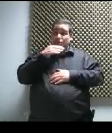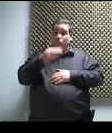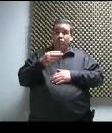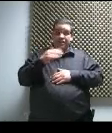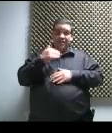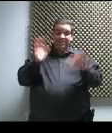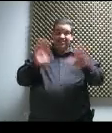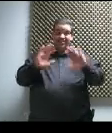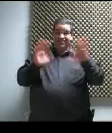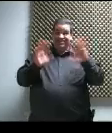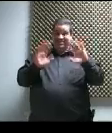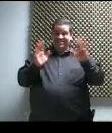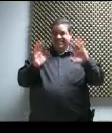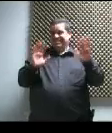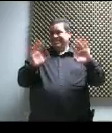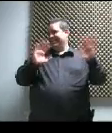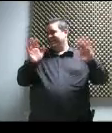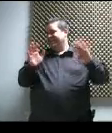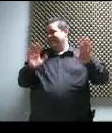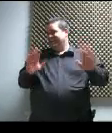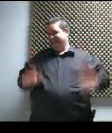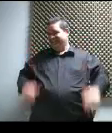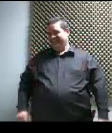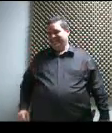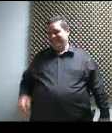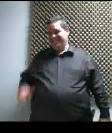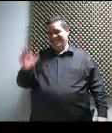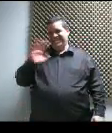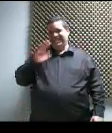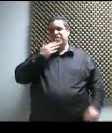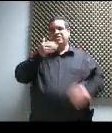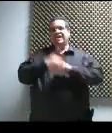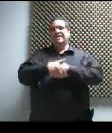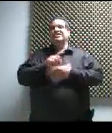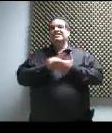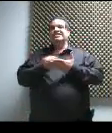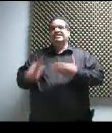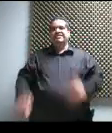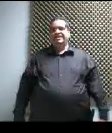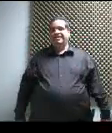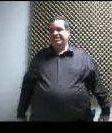Día Dios, día Dios. ¡Adiós! Nos vemos. Que tengan lindas semanas.